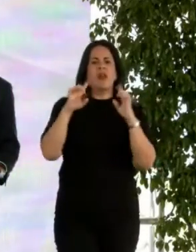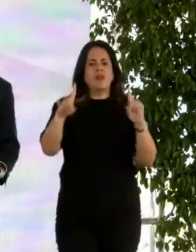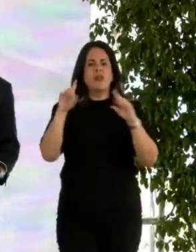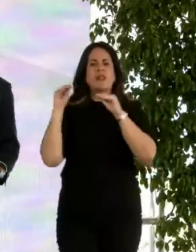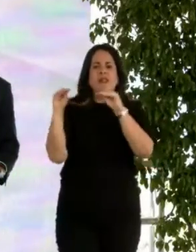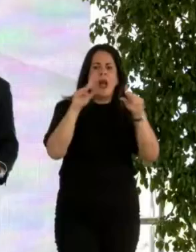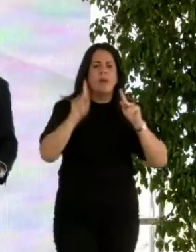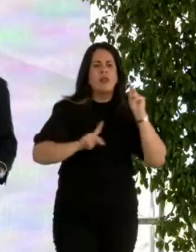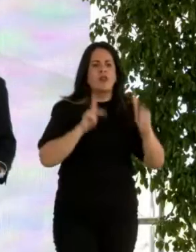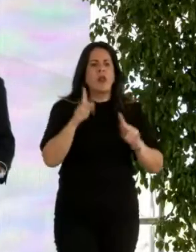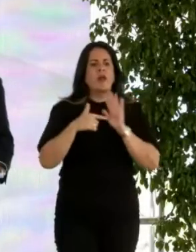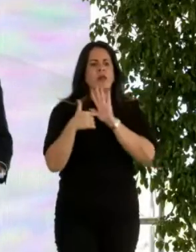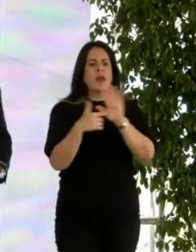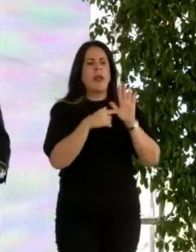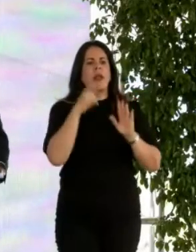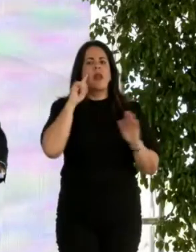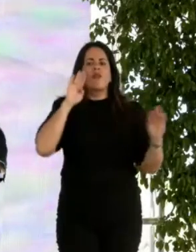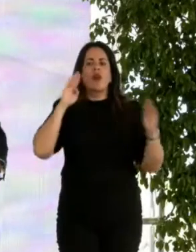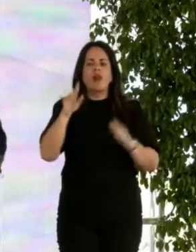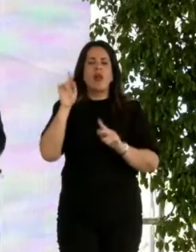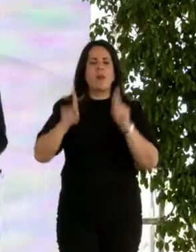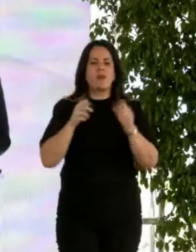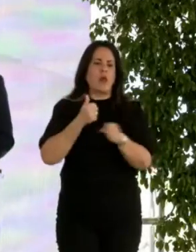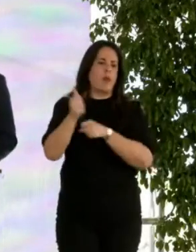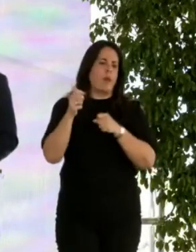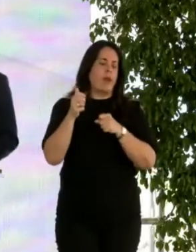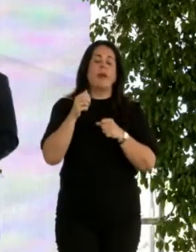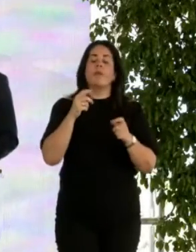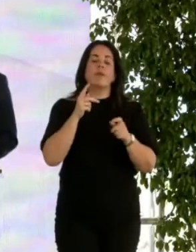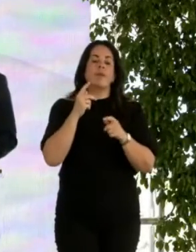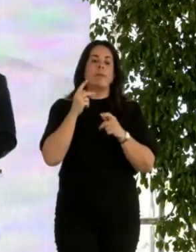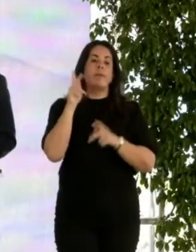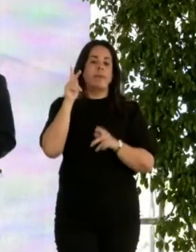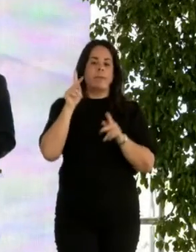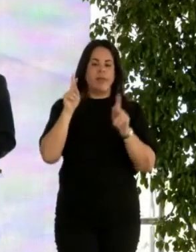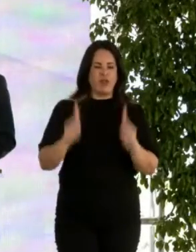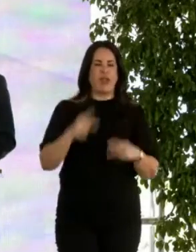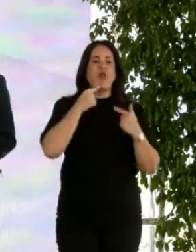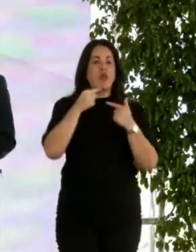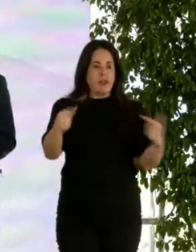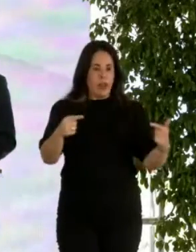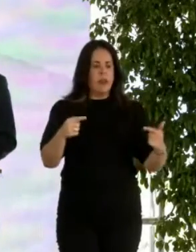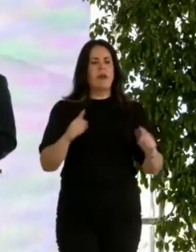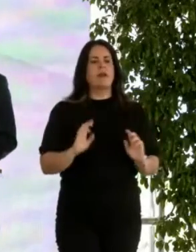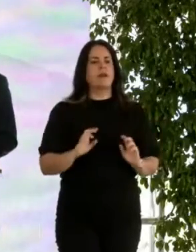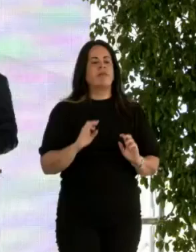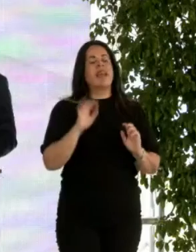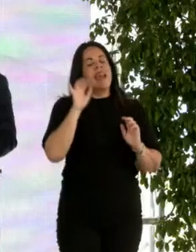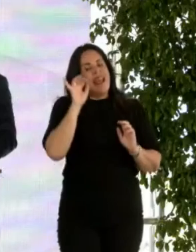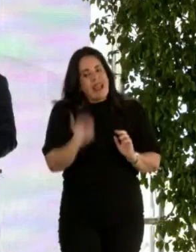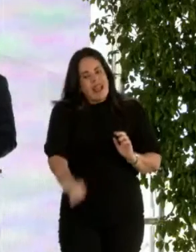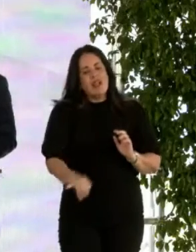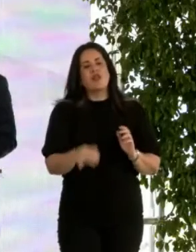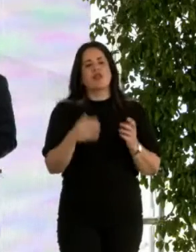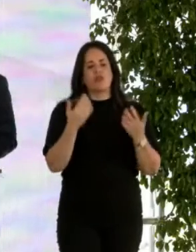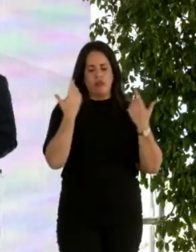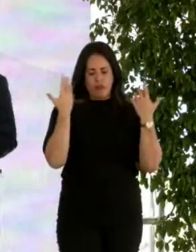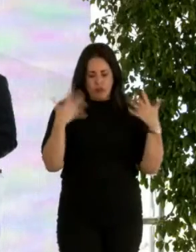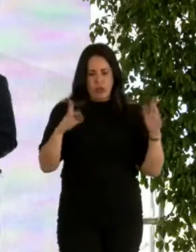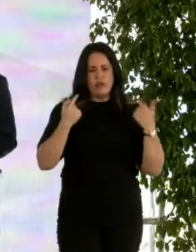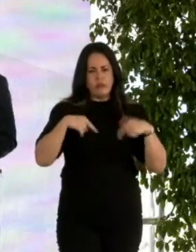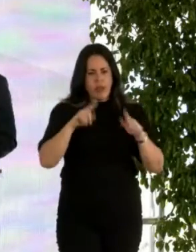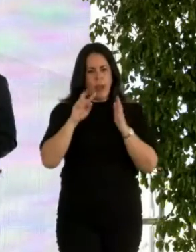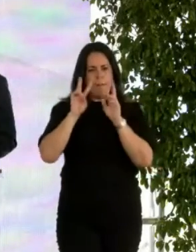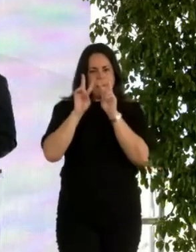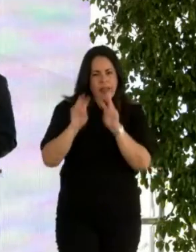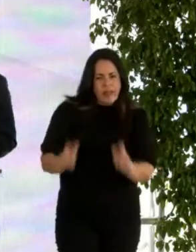en el victimario y cómo se está tratando ese caso. Sí, bueno, ese caso está bajo investigación ahora mismo. Están investigando